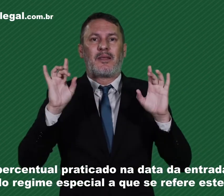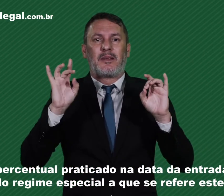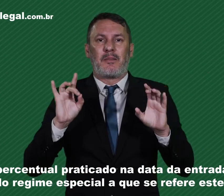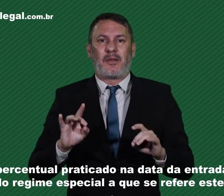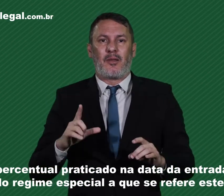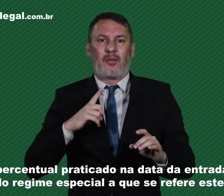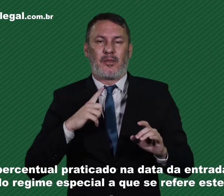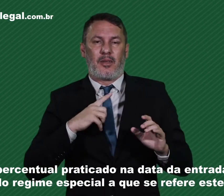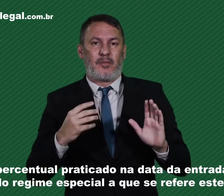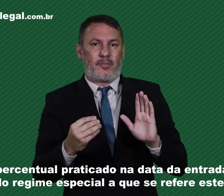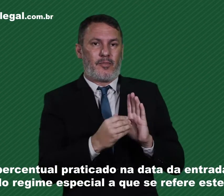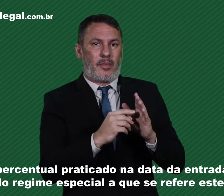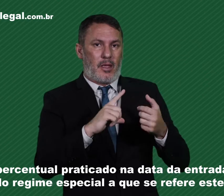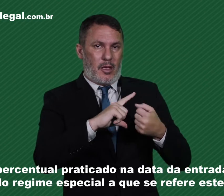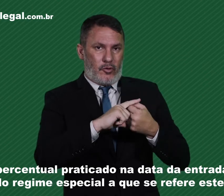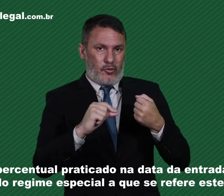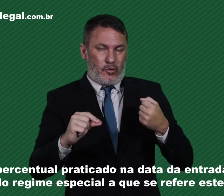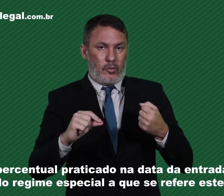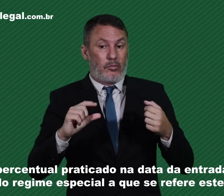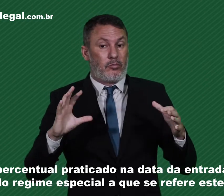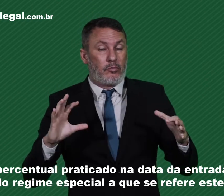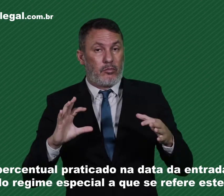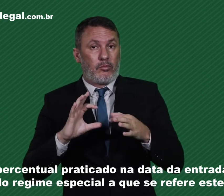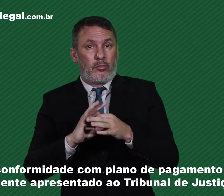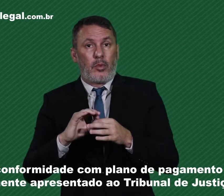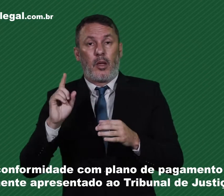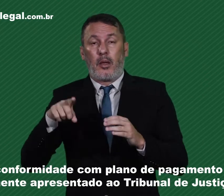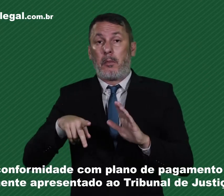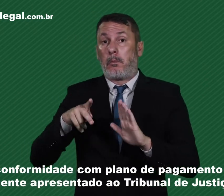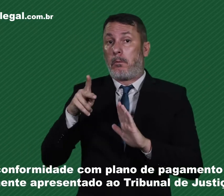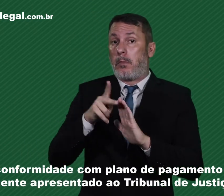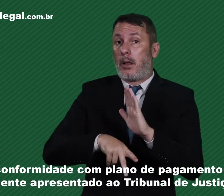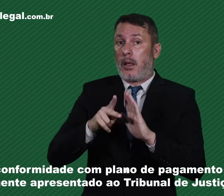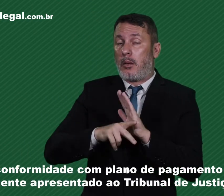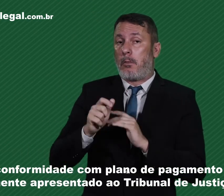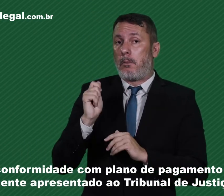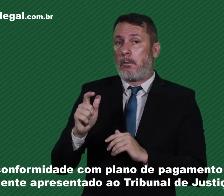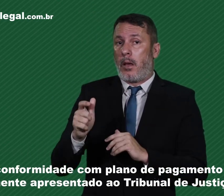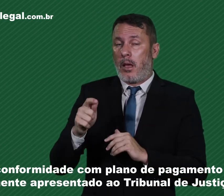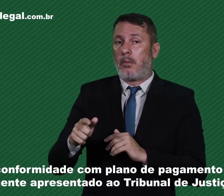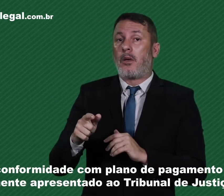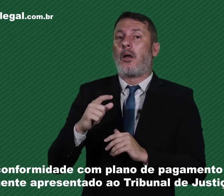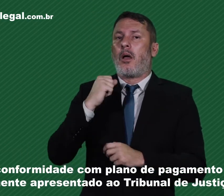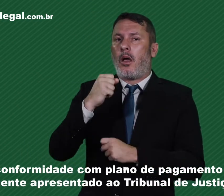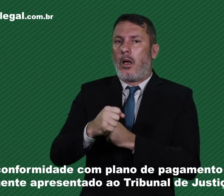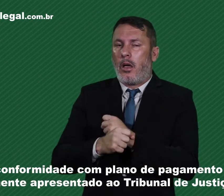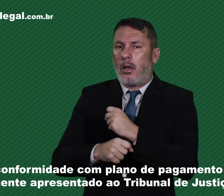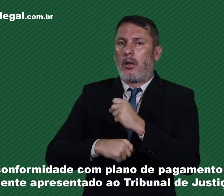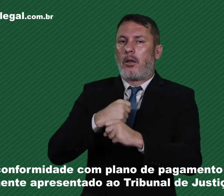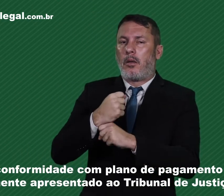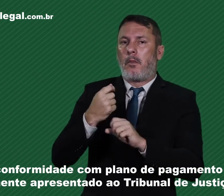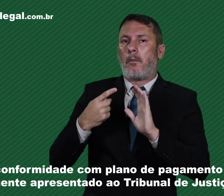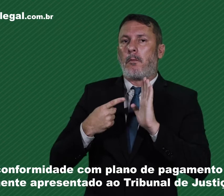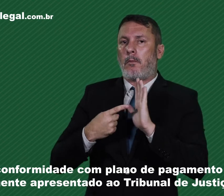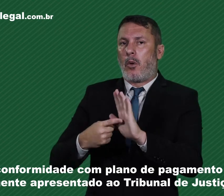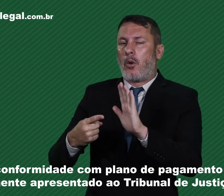do regime especial a que se refere este artigo em conformidade com plano de pagamento a ser anualmente